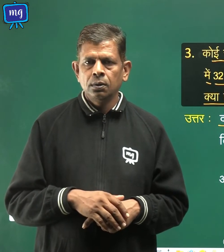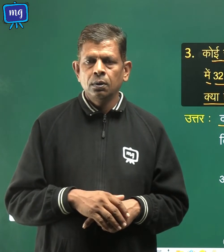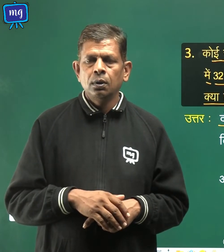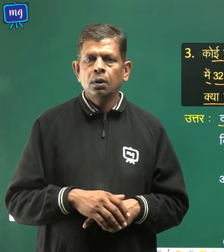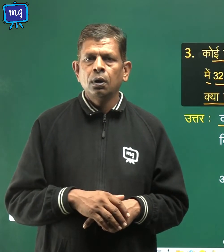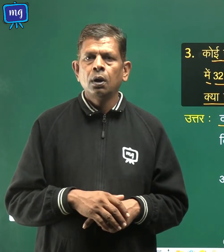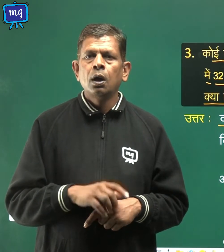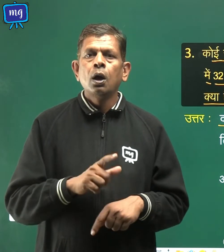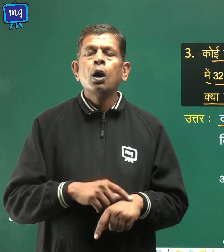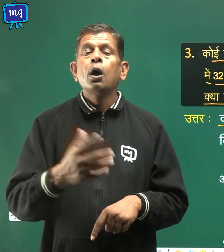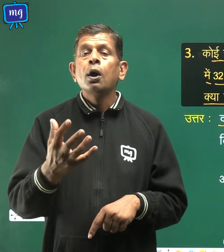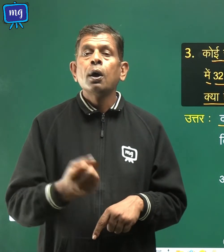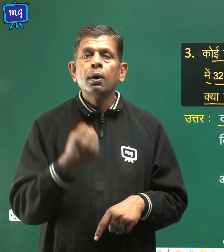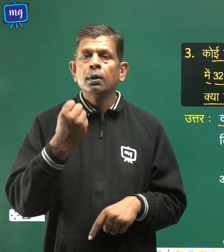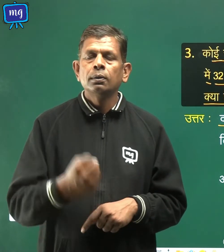लिया गया समय,